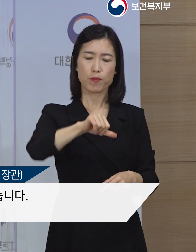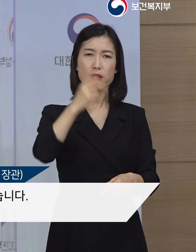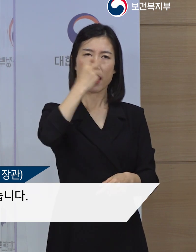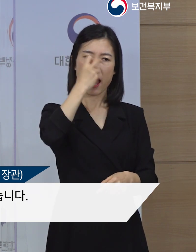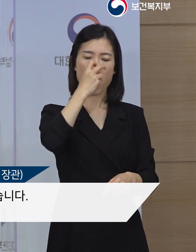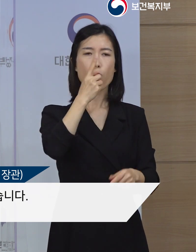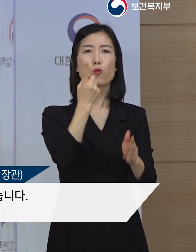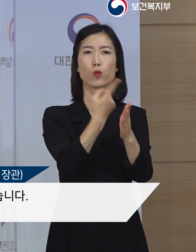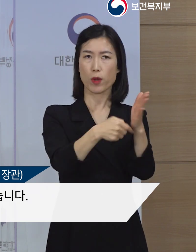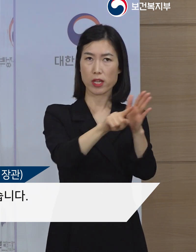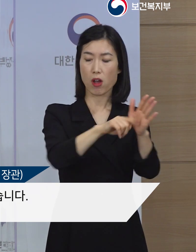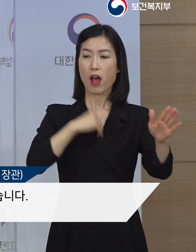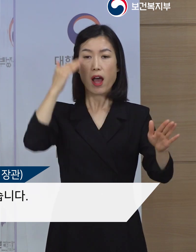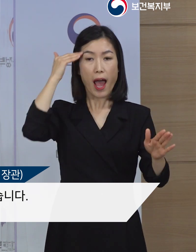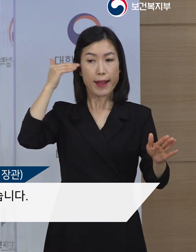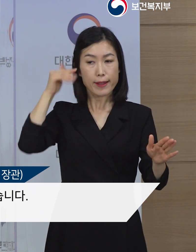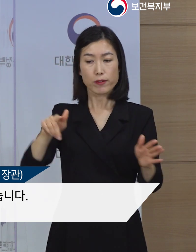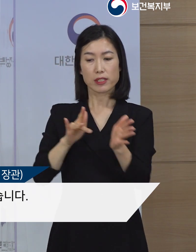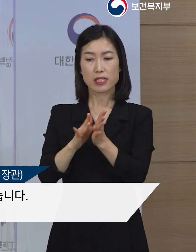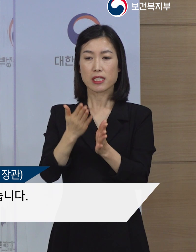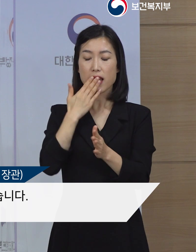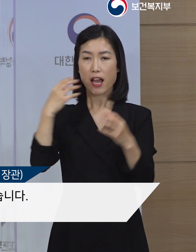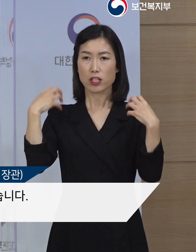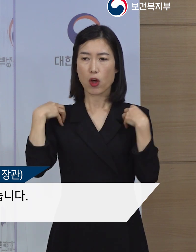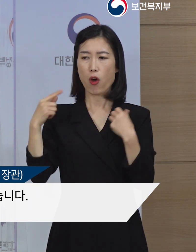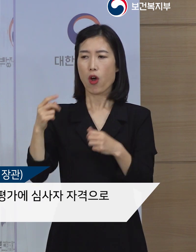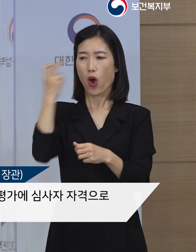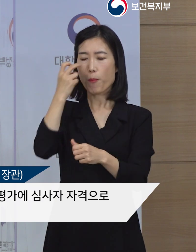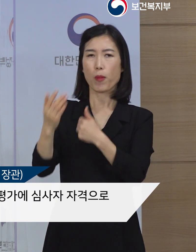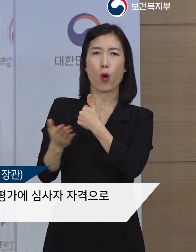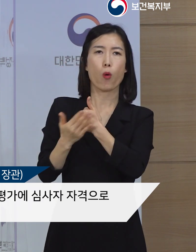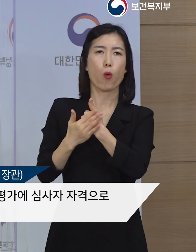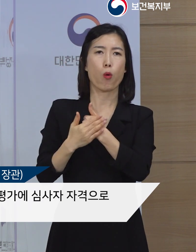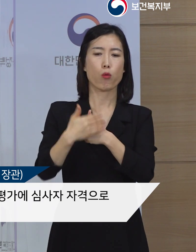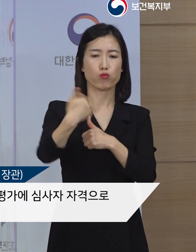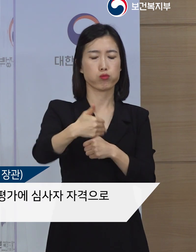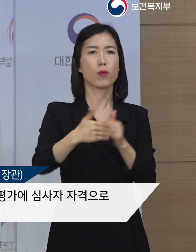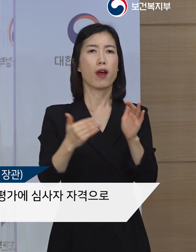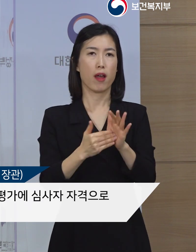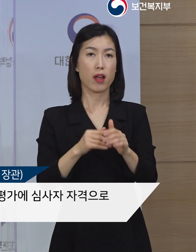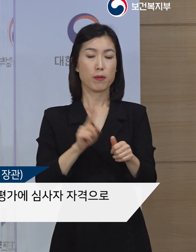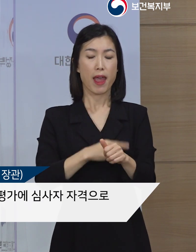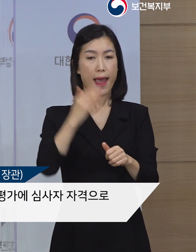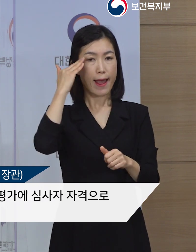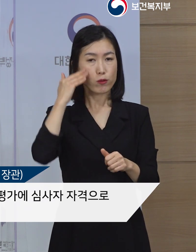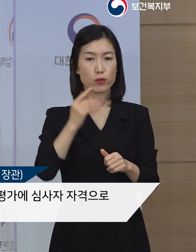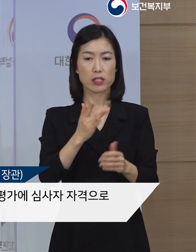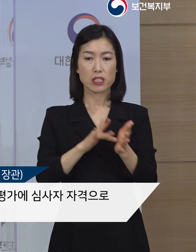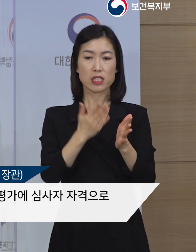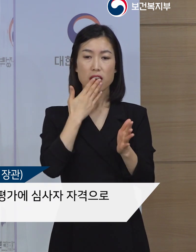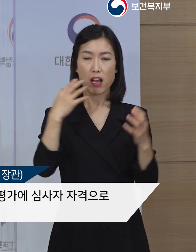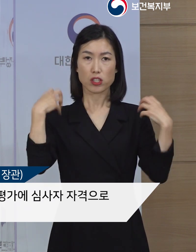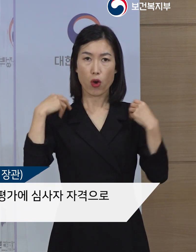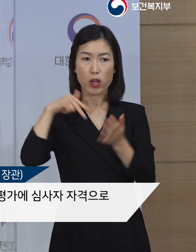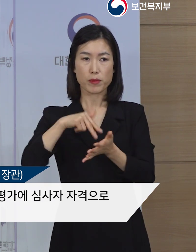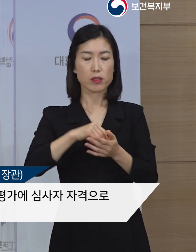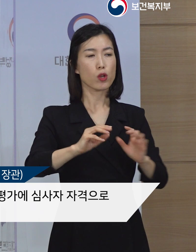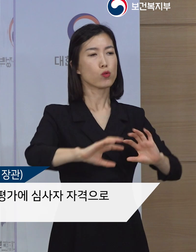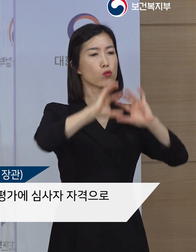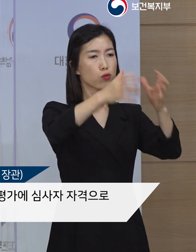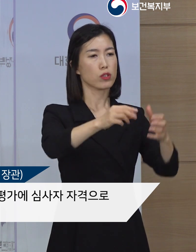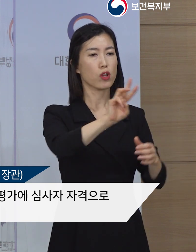대한민국 식약처의 참여와 지원을 요청하였습니다. 이에 따라 식약처는 세계보건기구